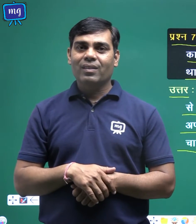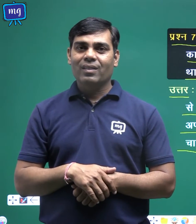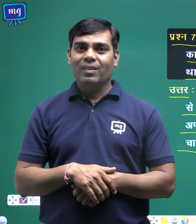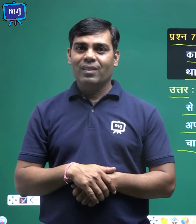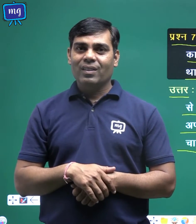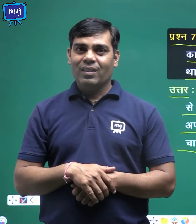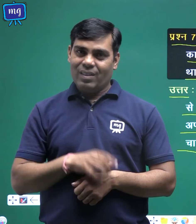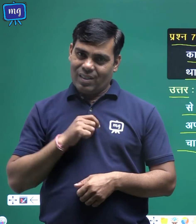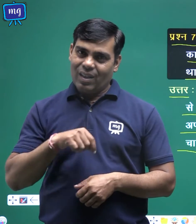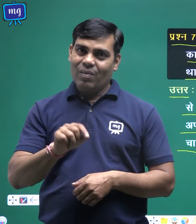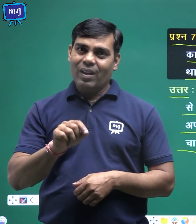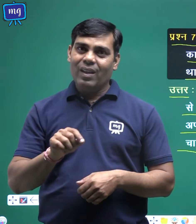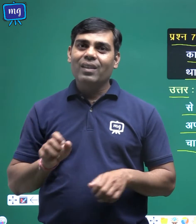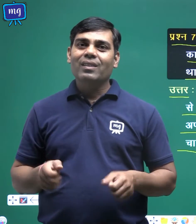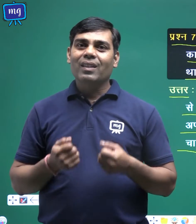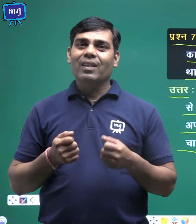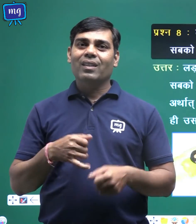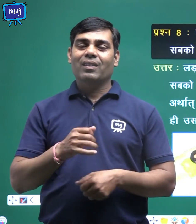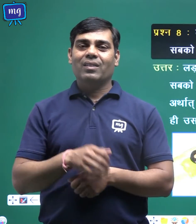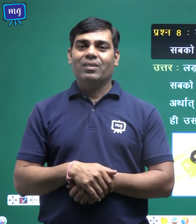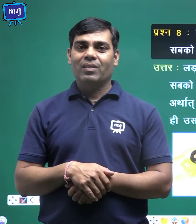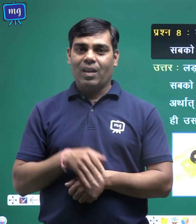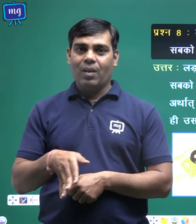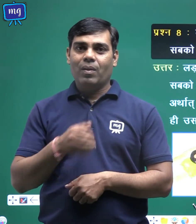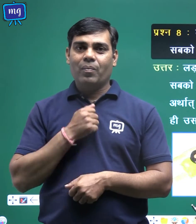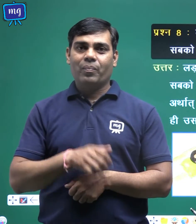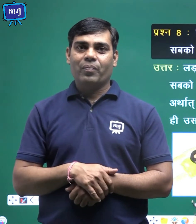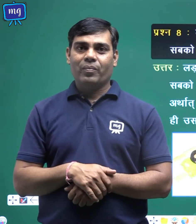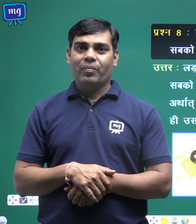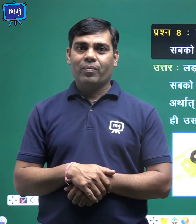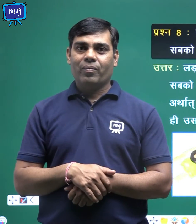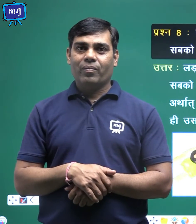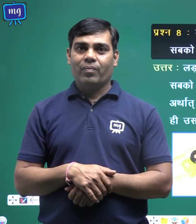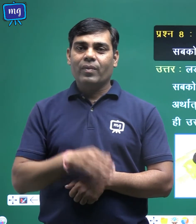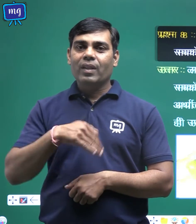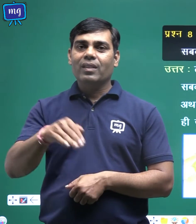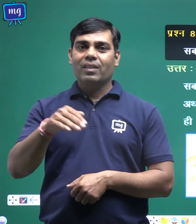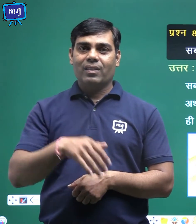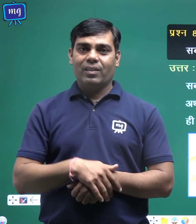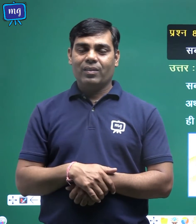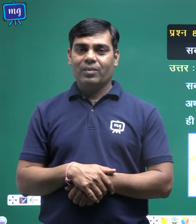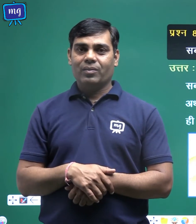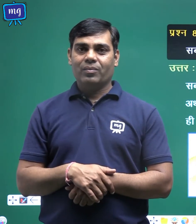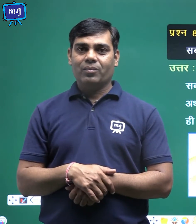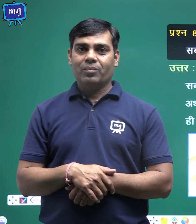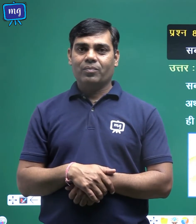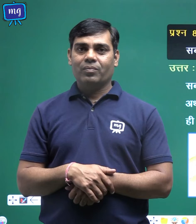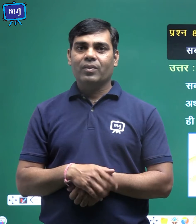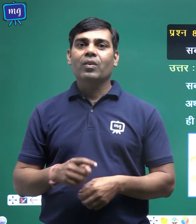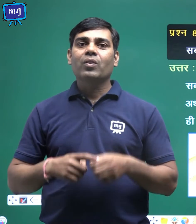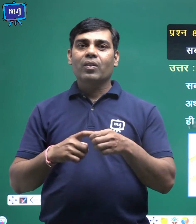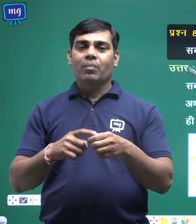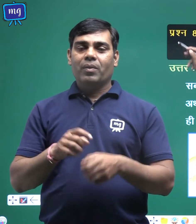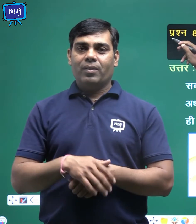कराना चाहता था। अब हम आगे चलते हैं प्रश्न